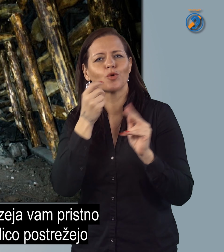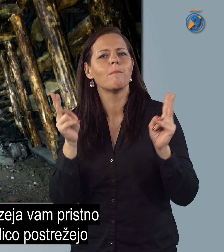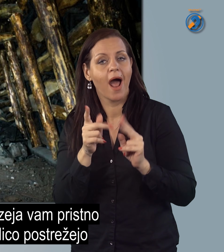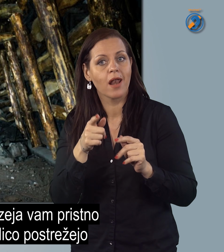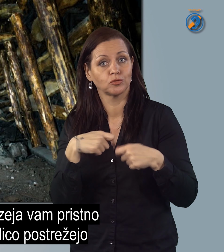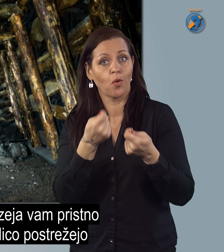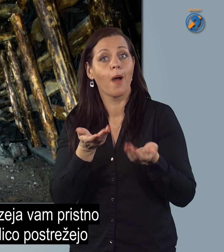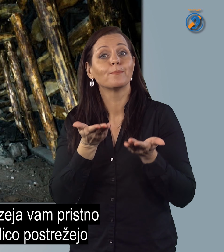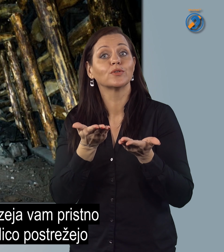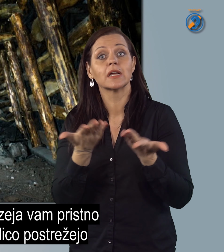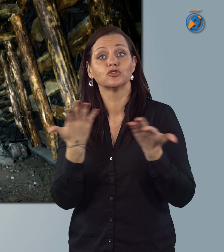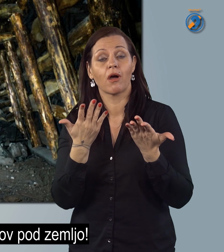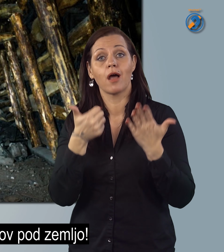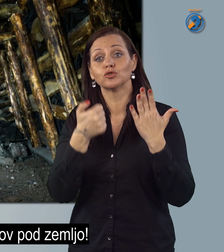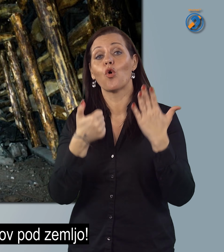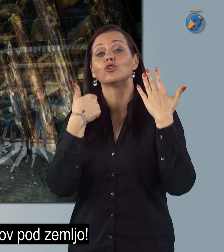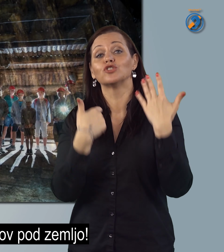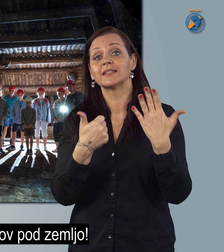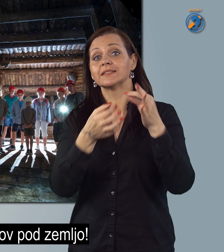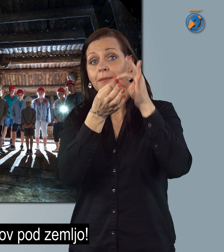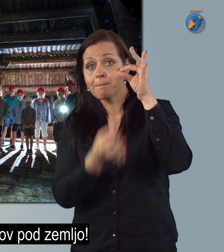160 metrov pod zemljo.